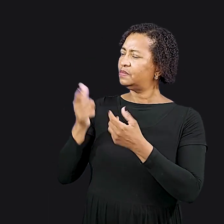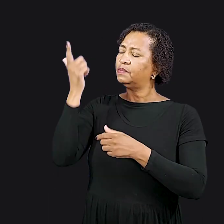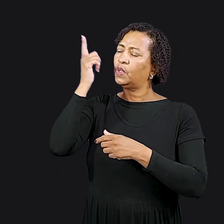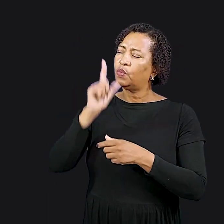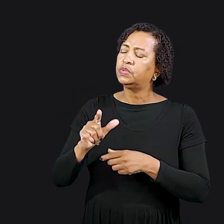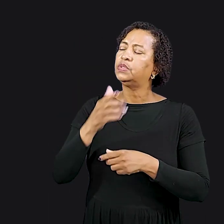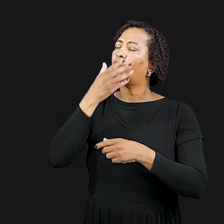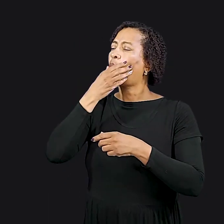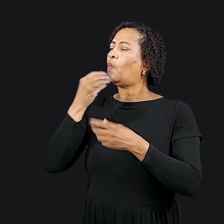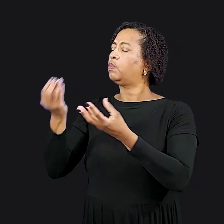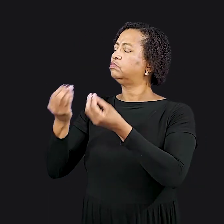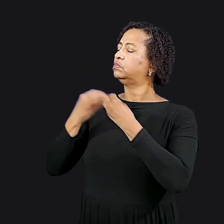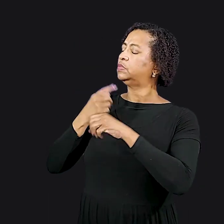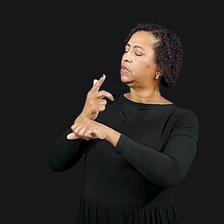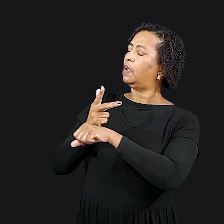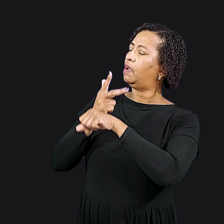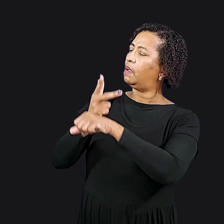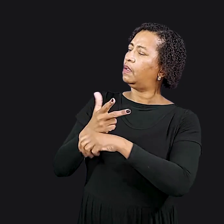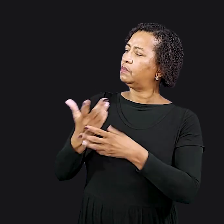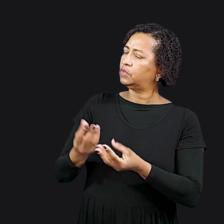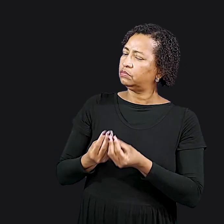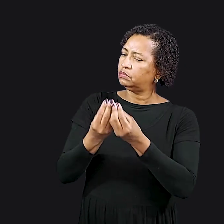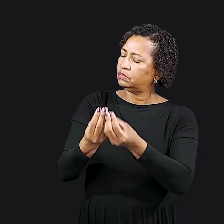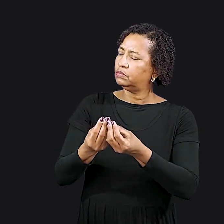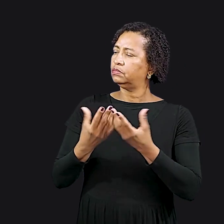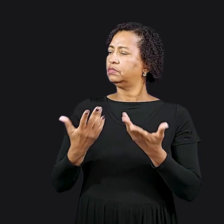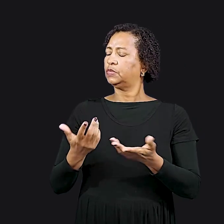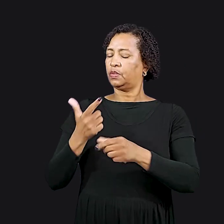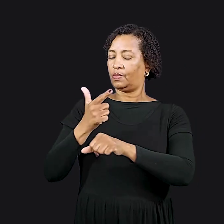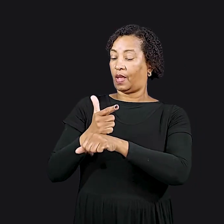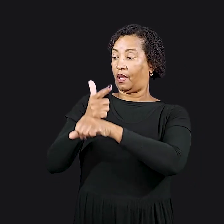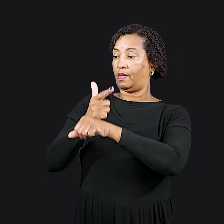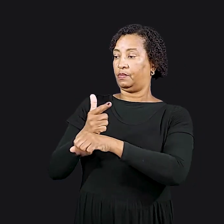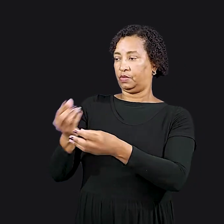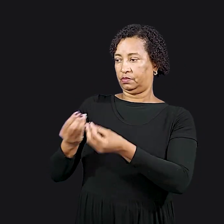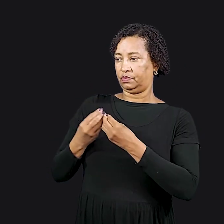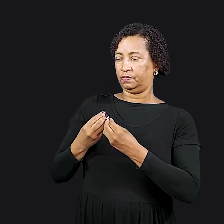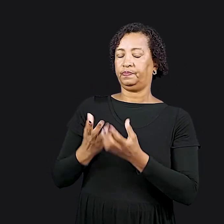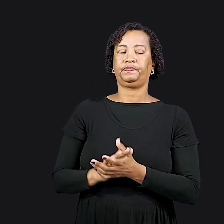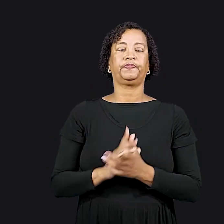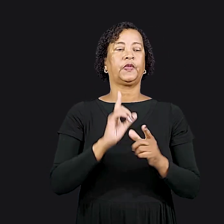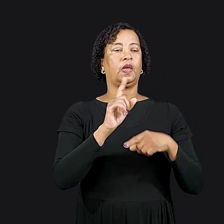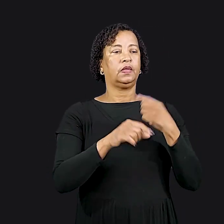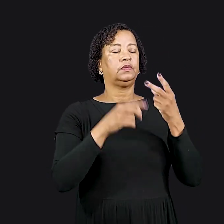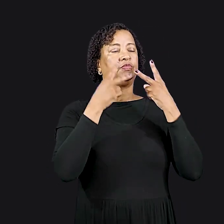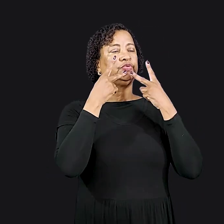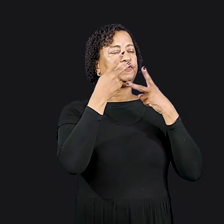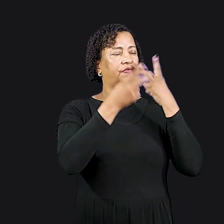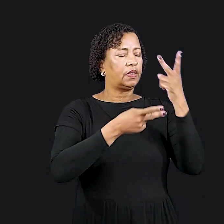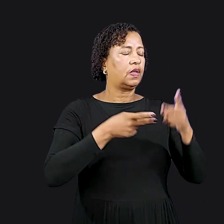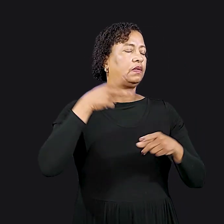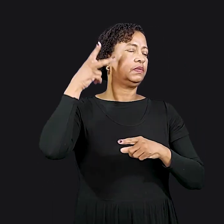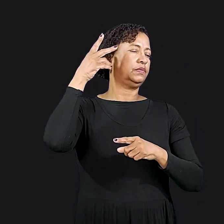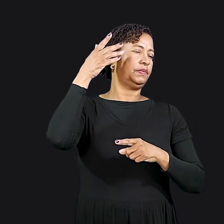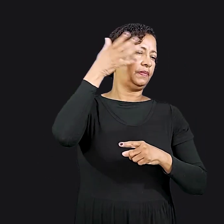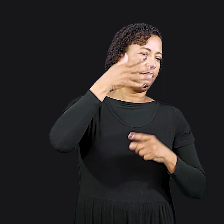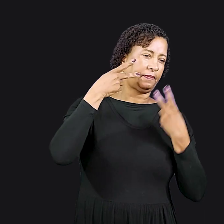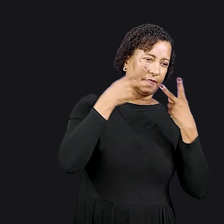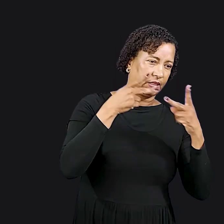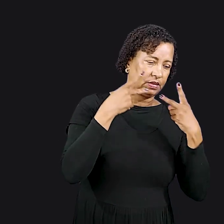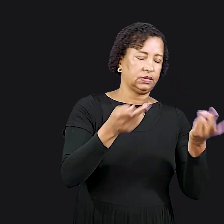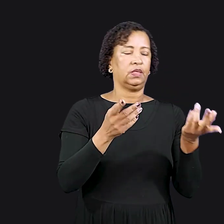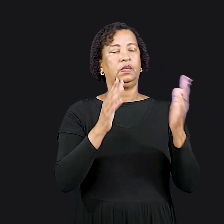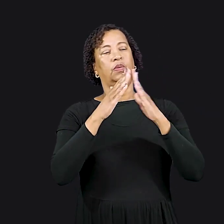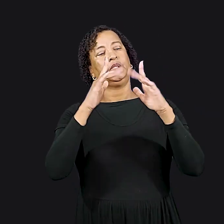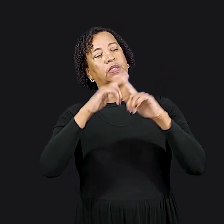conseguido que um homem desse sua arma de caça como oferta, hein?" Depois de conversarmos sobre a pregação e sobre nossa